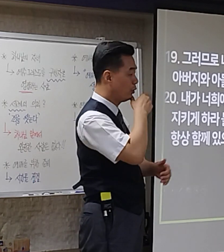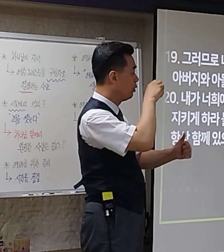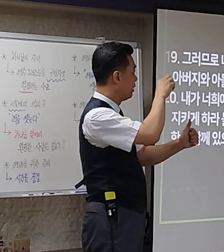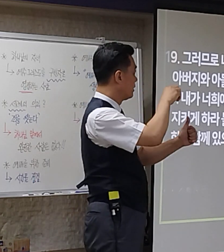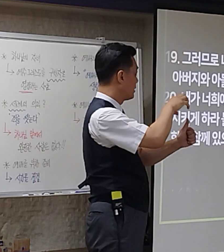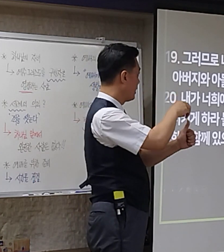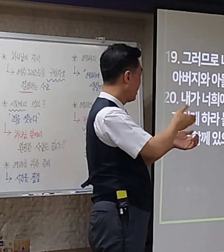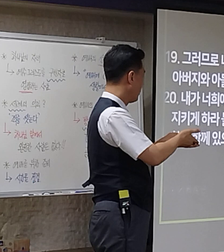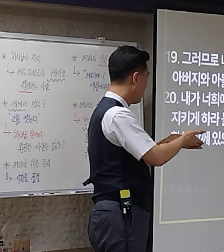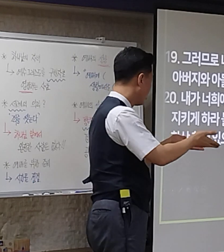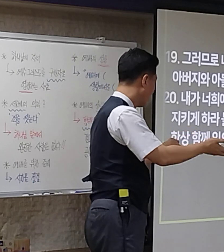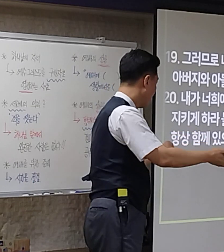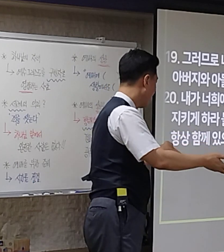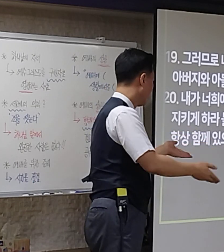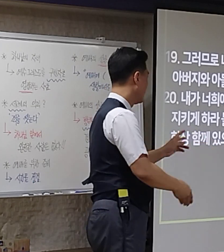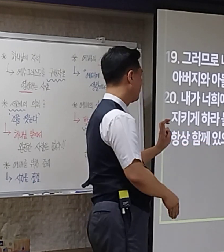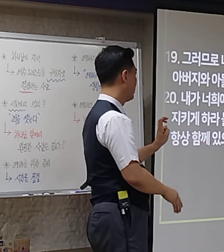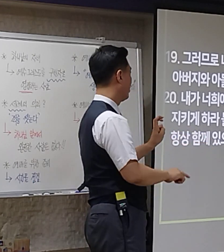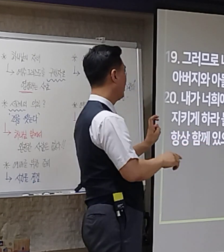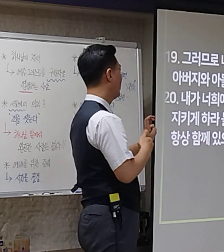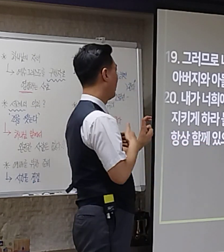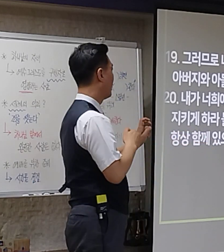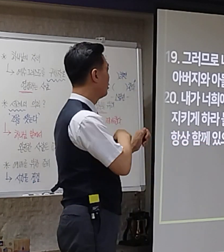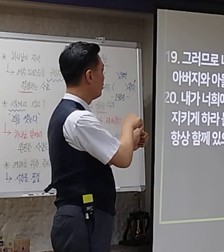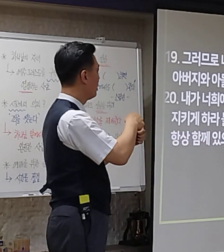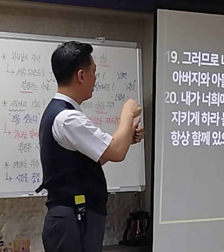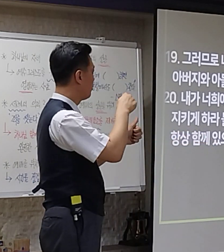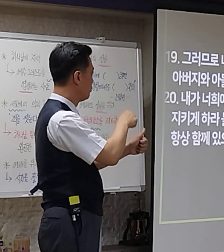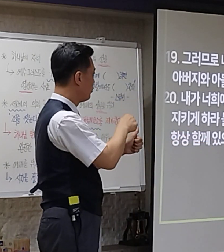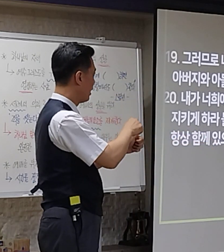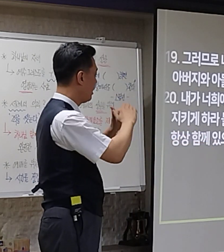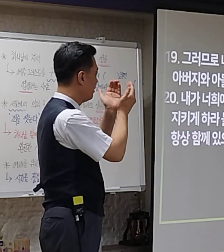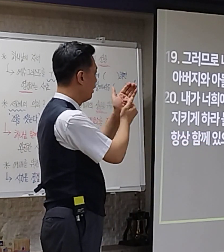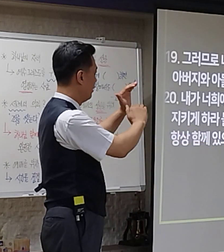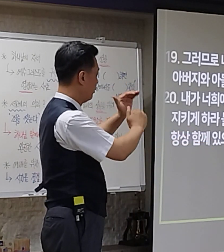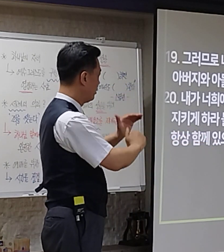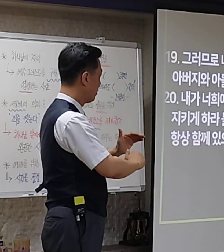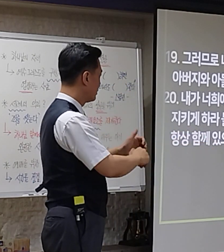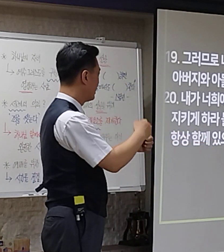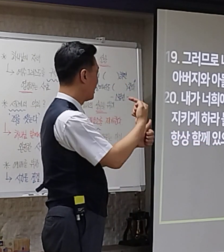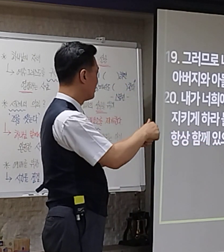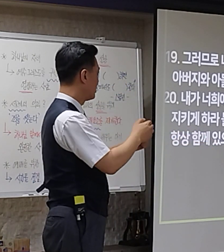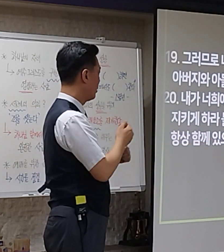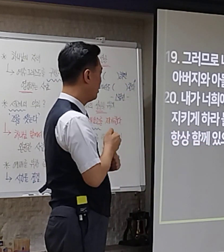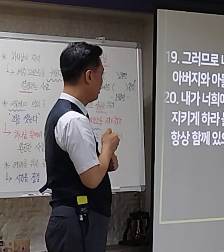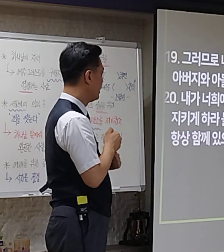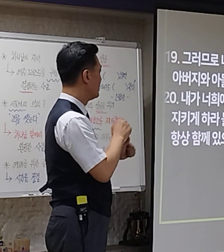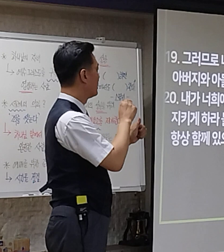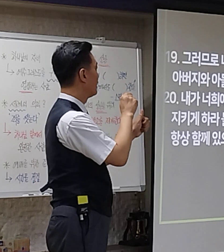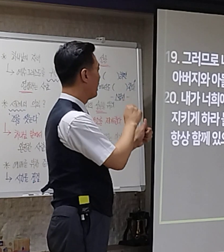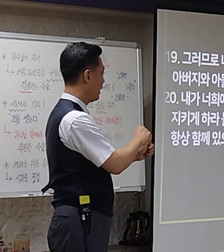이름으로 세례를 베풀고 20절. 내가 너희에게 분부한 모든 것을 가르쳐 지키게